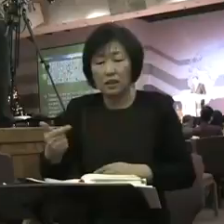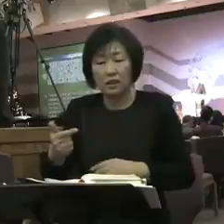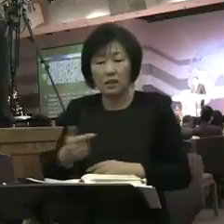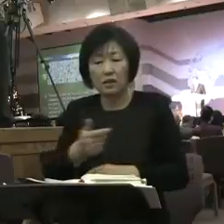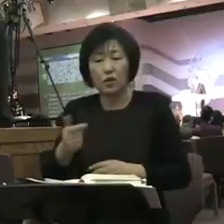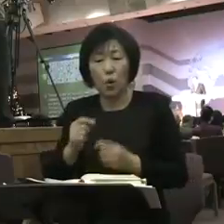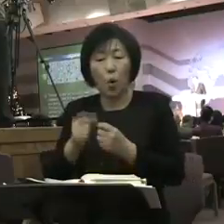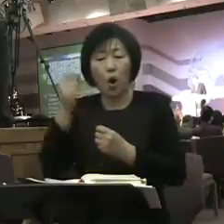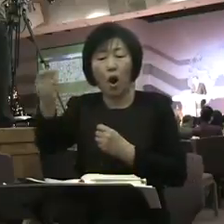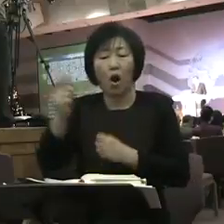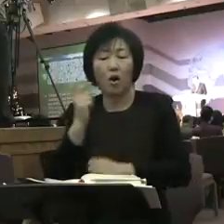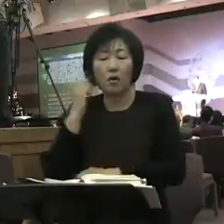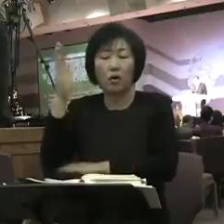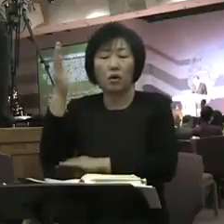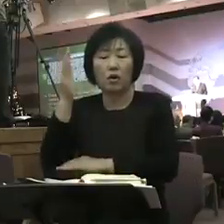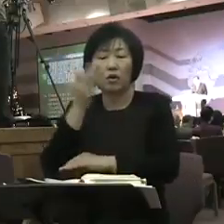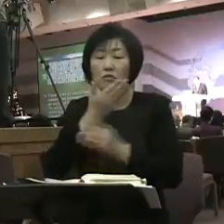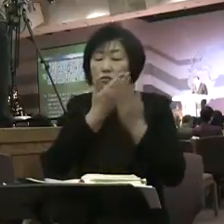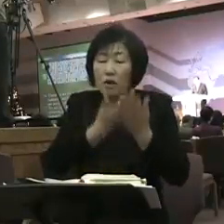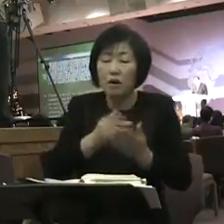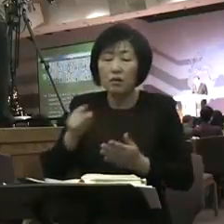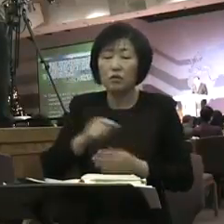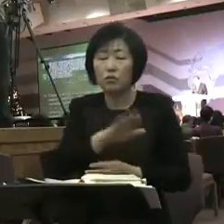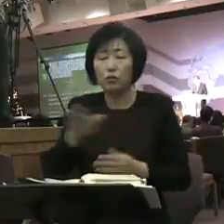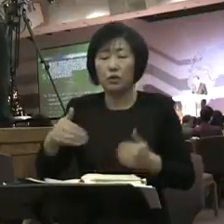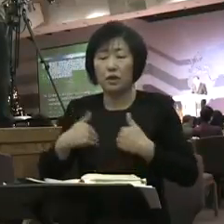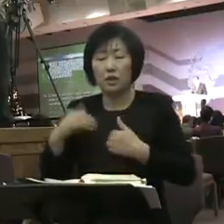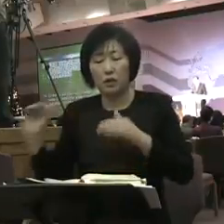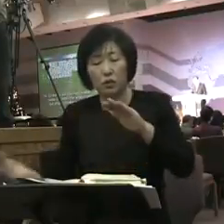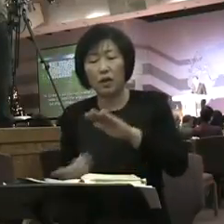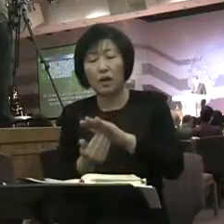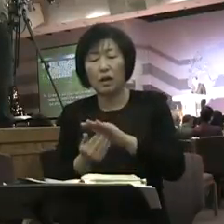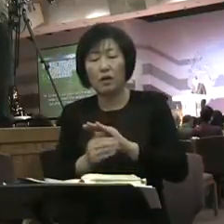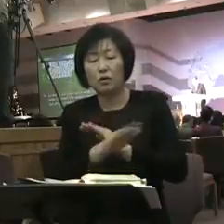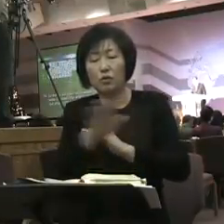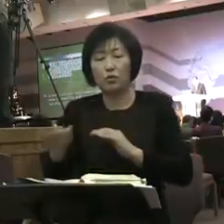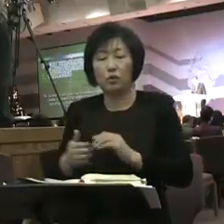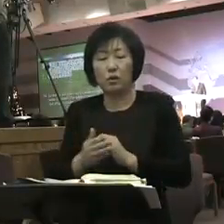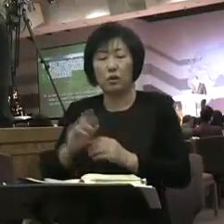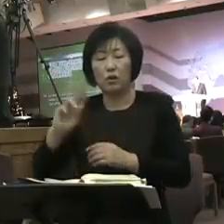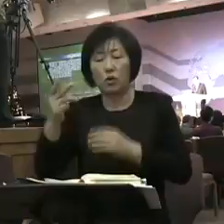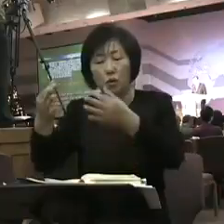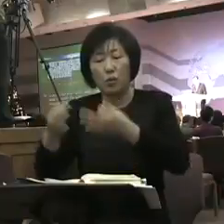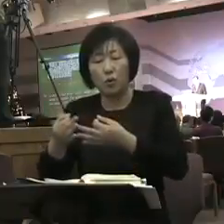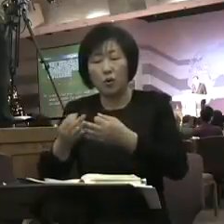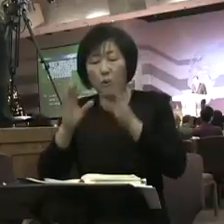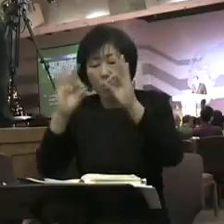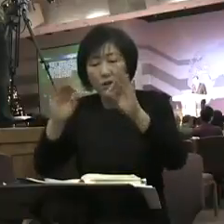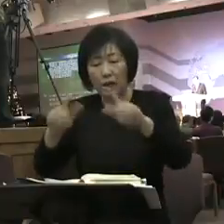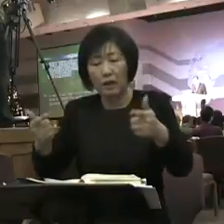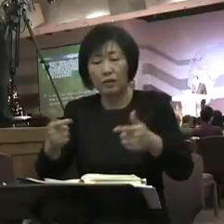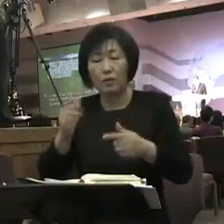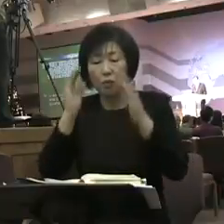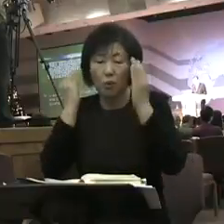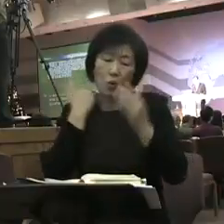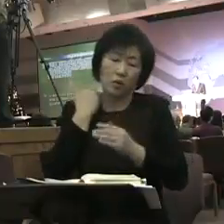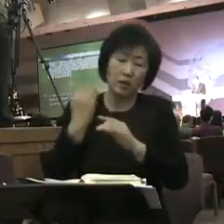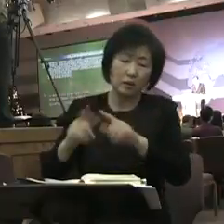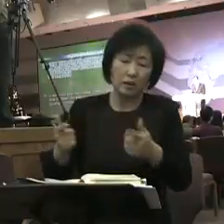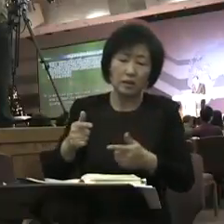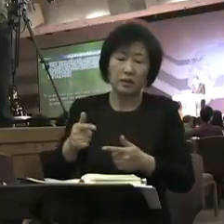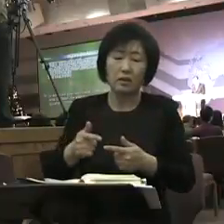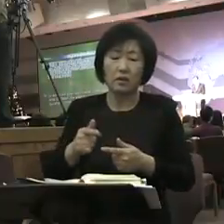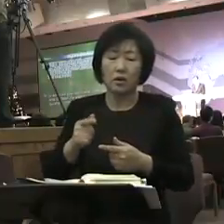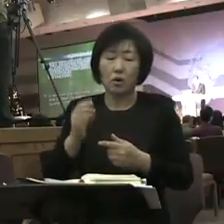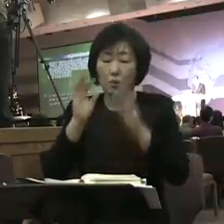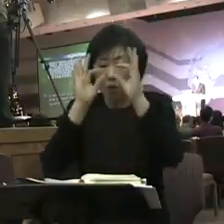크고 영원한 영광에 중한 것을 우리에게 이루게 하리니 우리의 돌아보는 것은 보이는 것이 아니요 보이지 않는